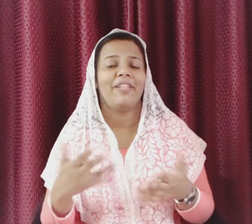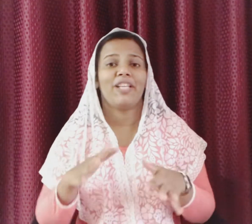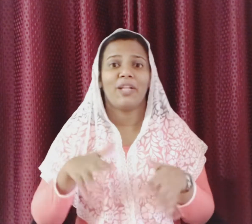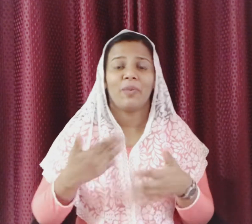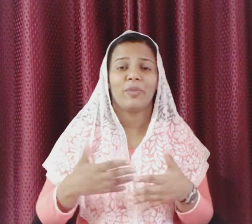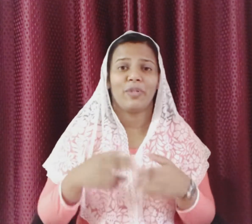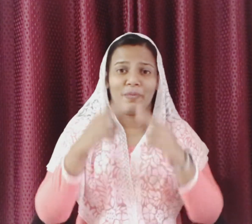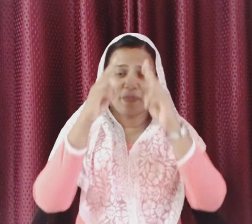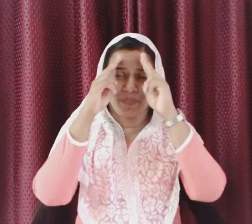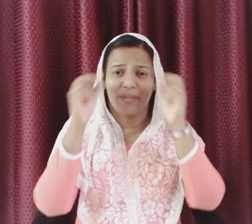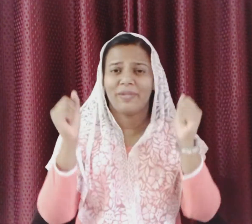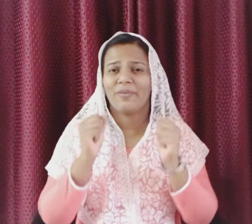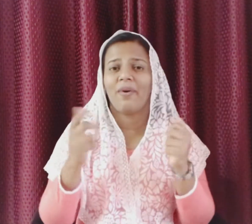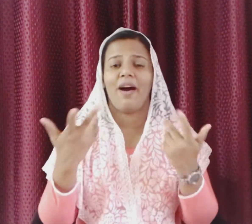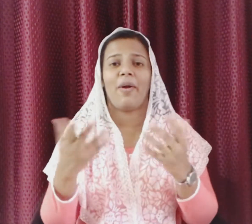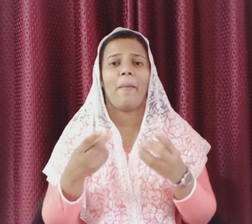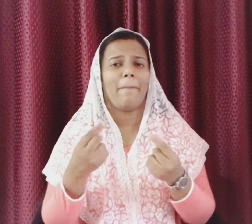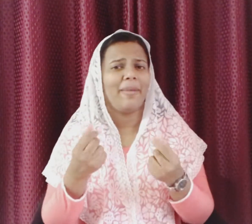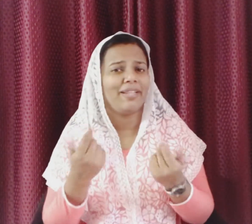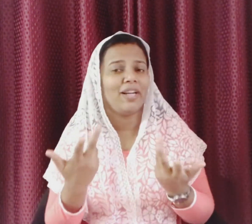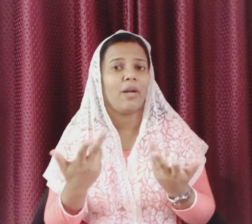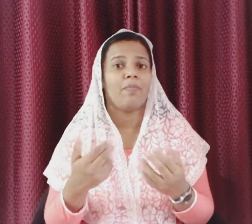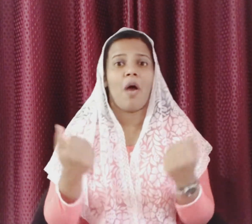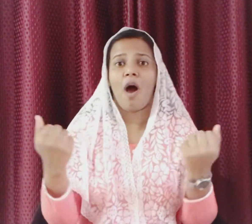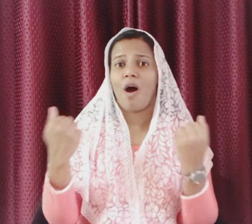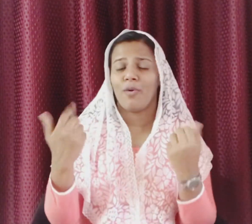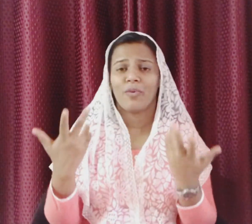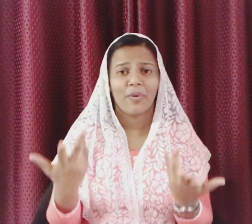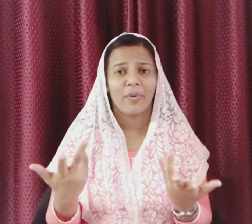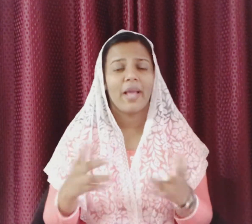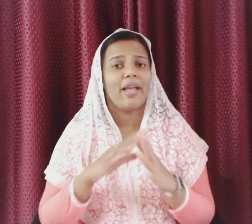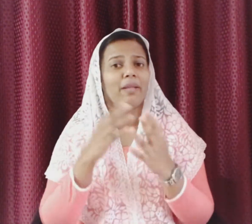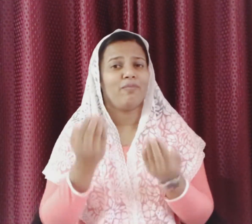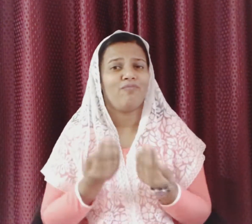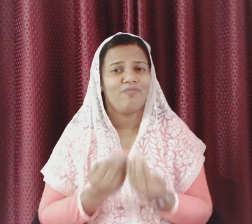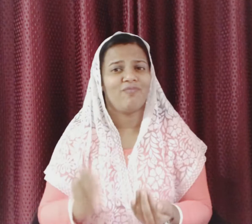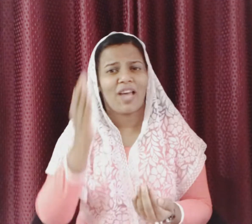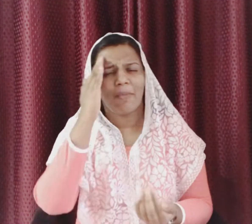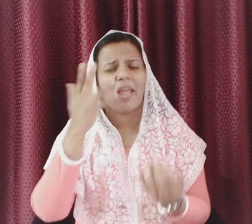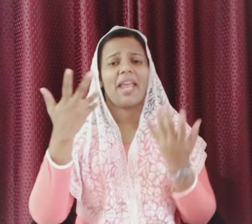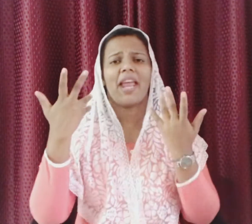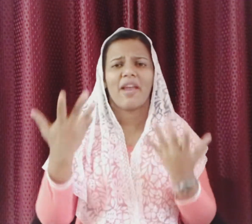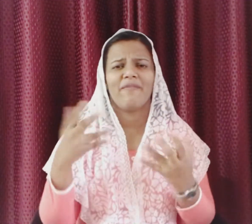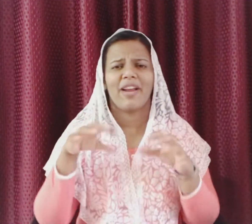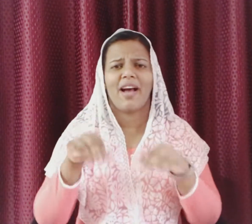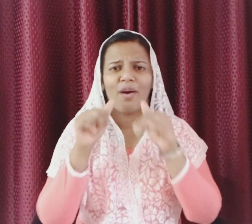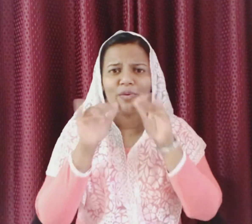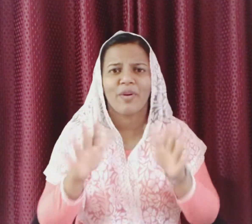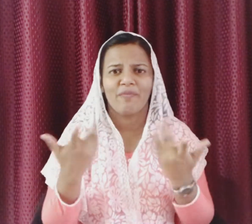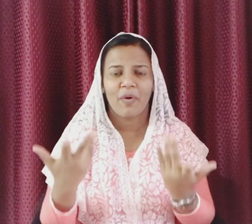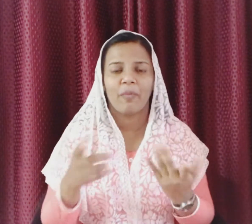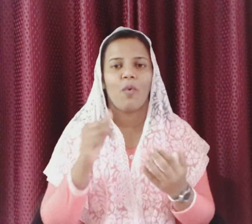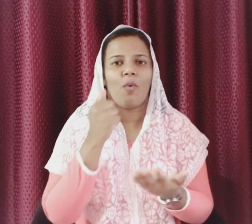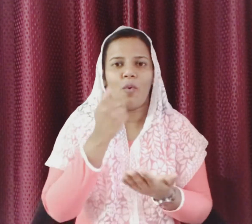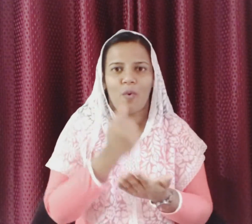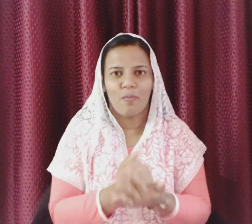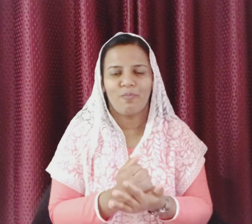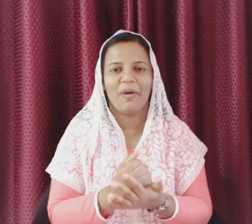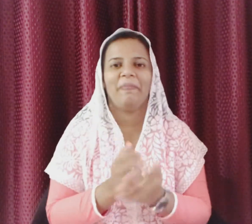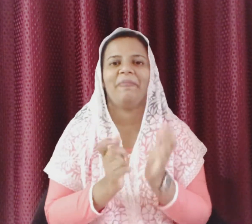സന്തോഷത്തിൻ്റെ സ്വസ്ഥതയുടെ ആണോ, സമ്പത്തിൻ്റെ ആണോ, ആരോഗ്യത്തിൻ്റെ ആണോ, അതോ തലമുറകളുടെ മേലാണോ, എവിടെ വേണോ അതിന്മേൽ നിശ്ചയമായി ദൈവം